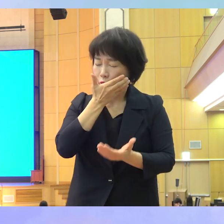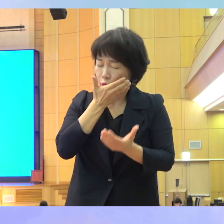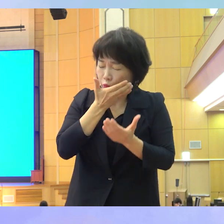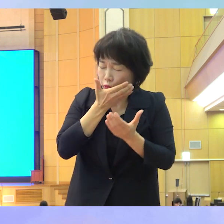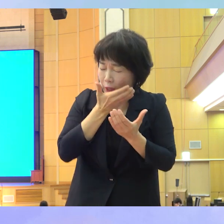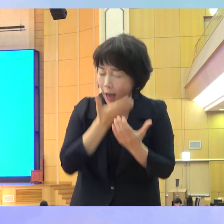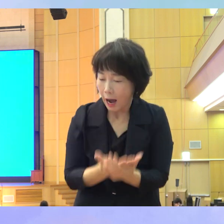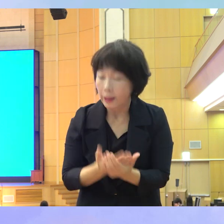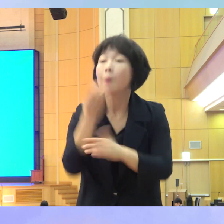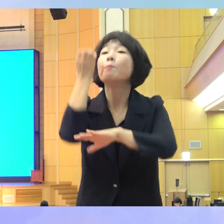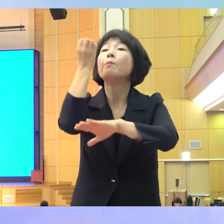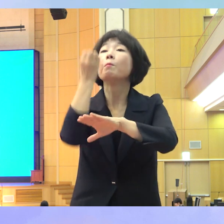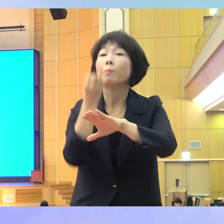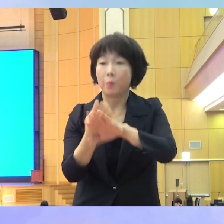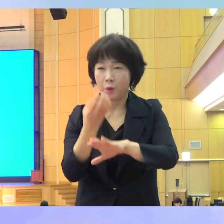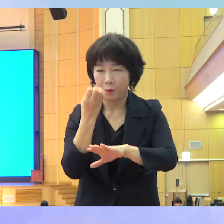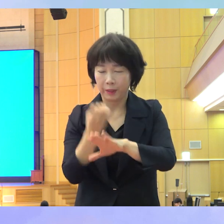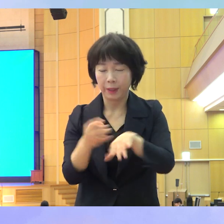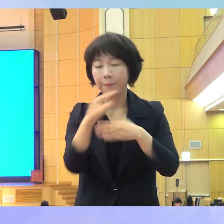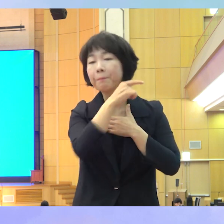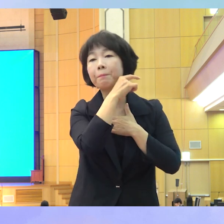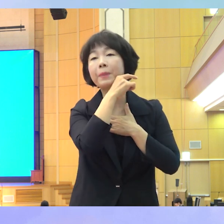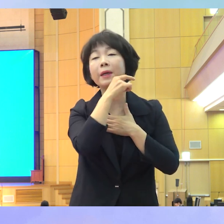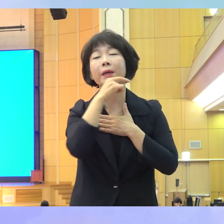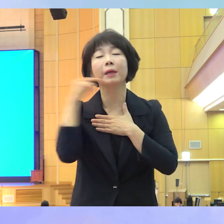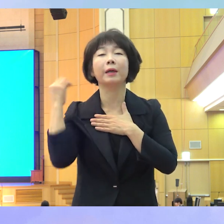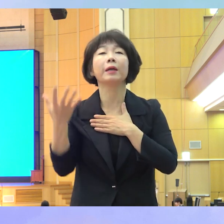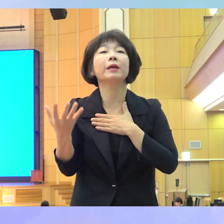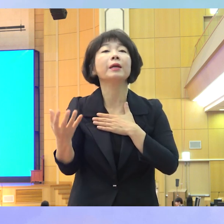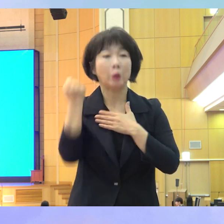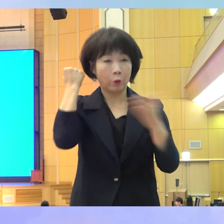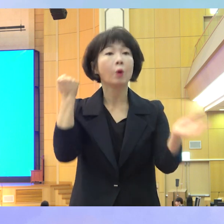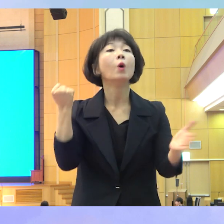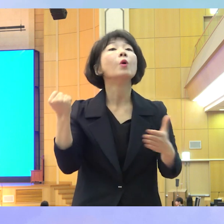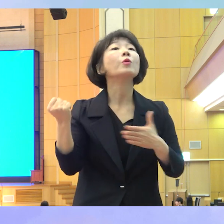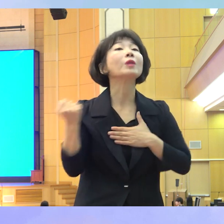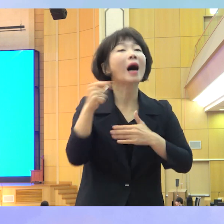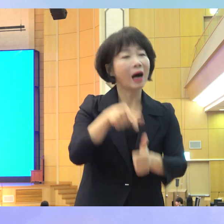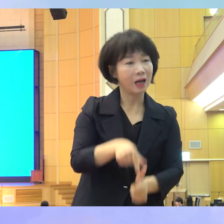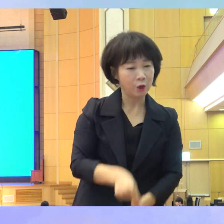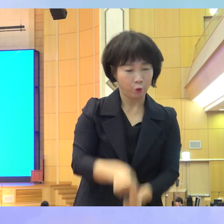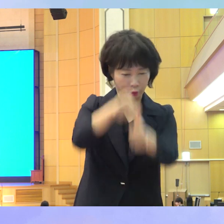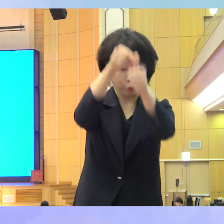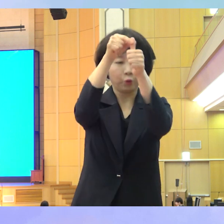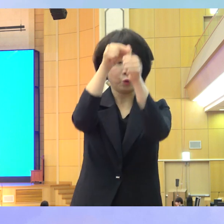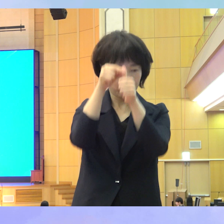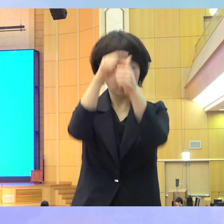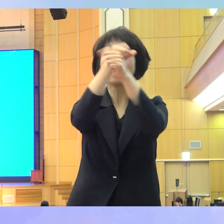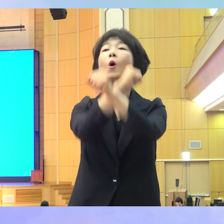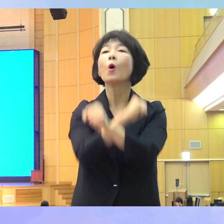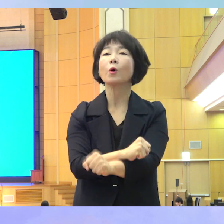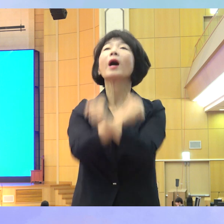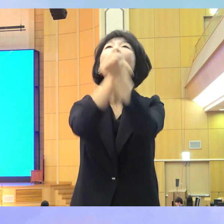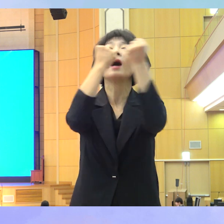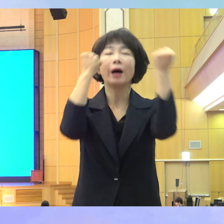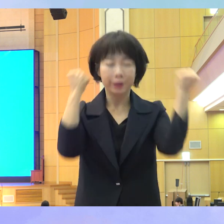그 귀한 보배 피로 날